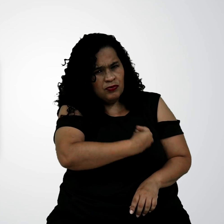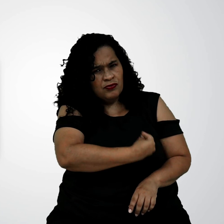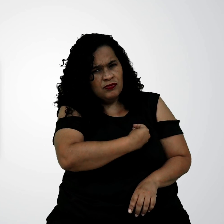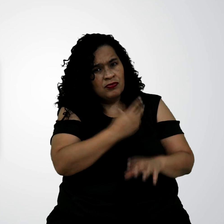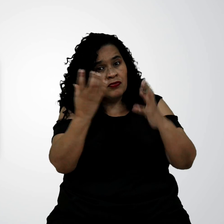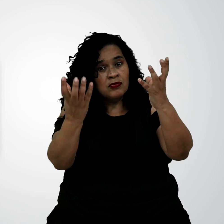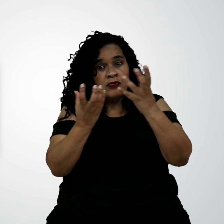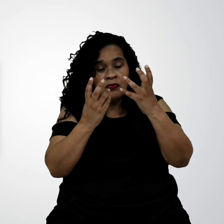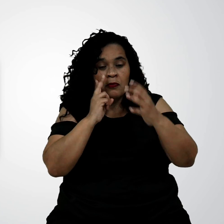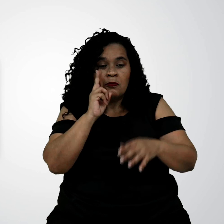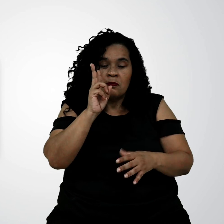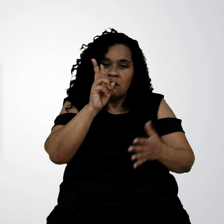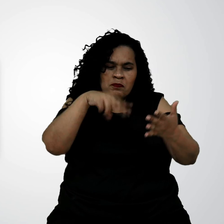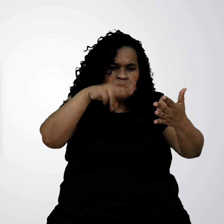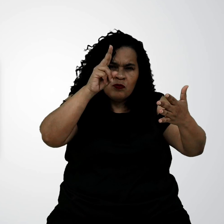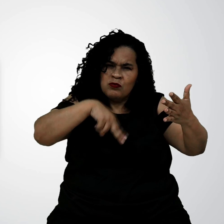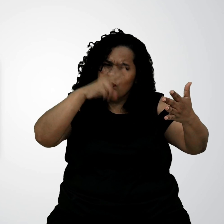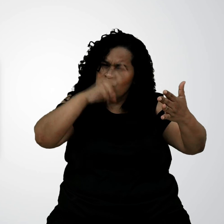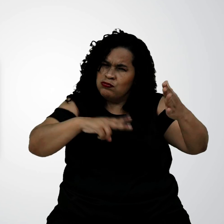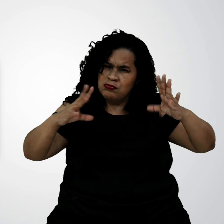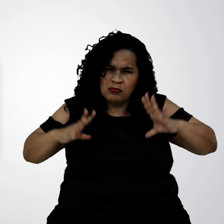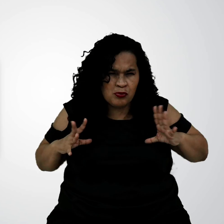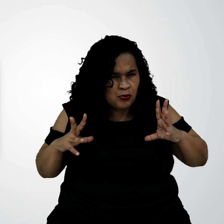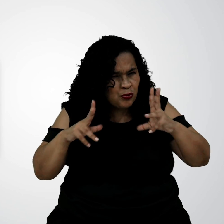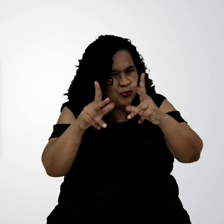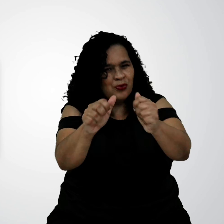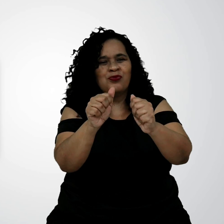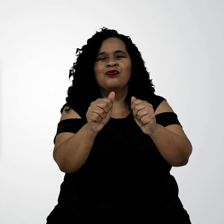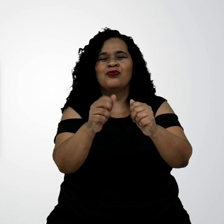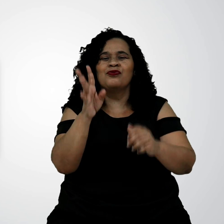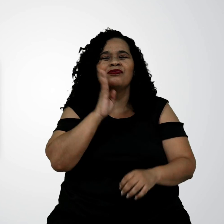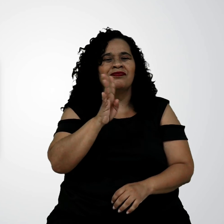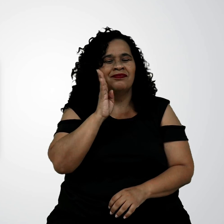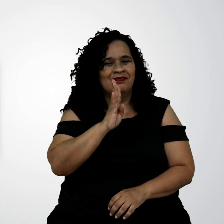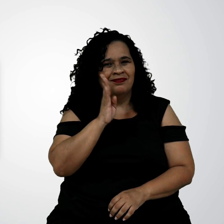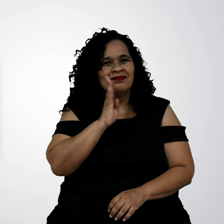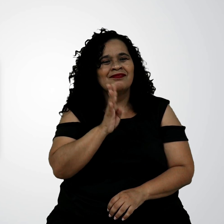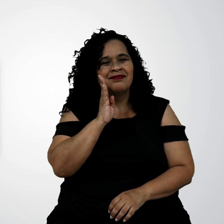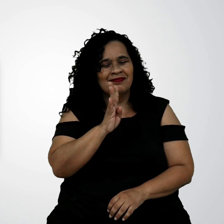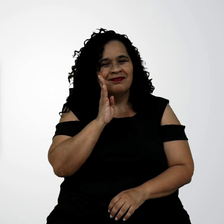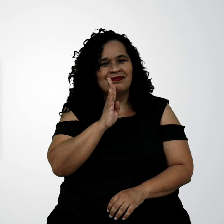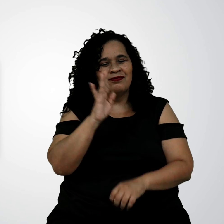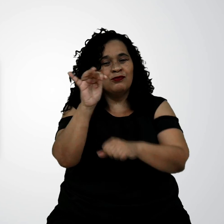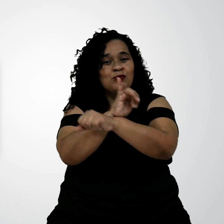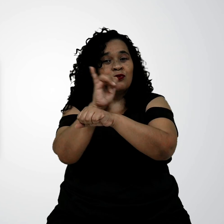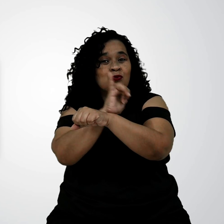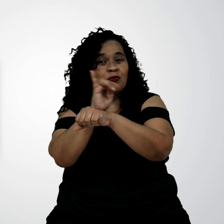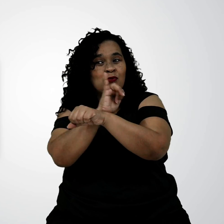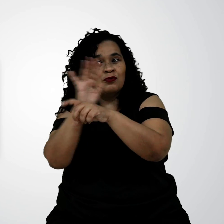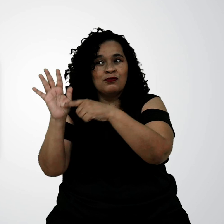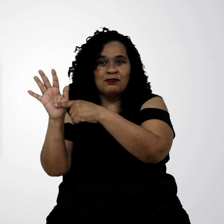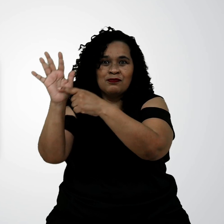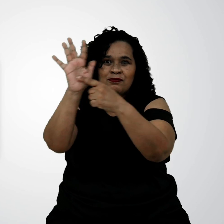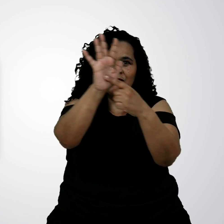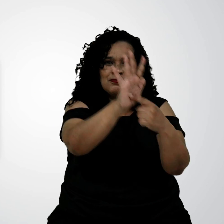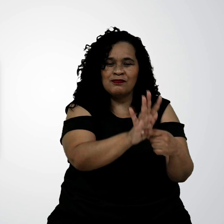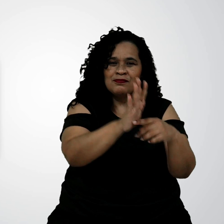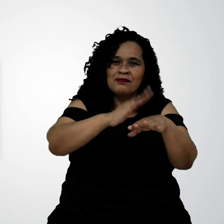monte de comentário, quero ler esses comentários, vai ser muito legal. E com isso o YouTube vai divulgar mais o nosso trabalho, o